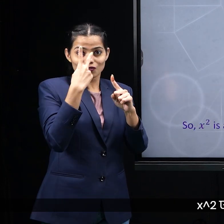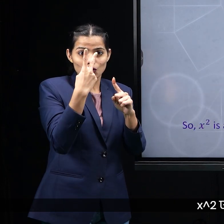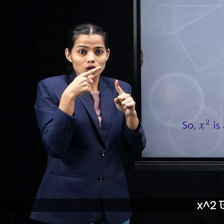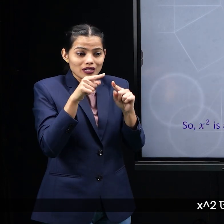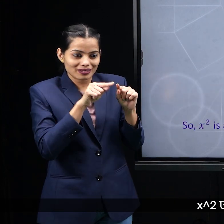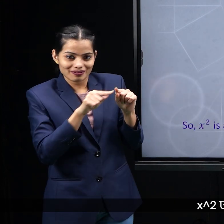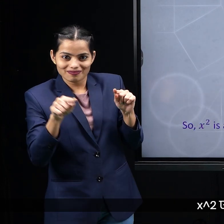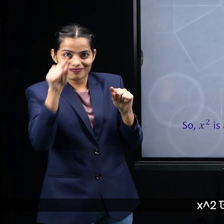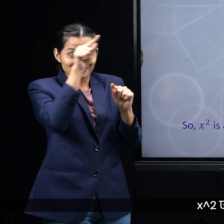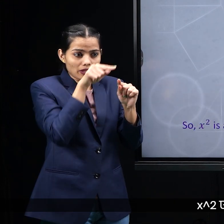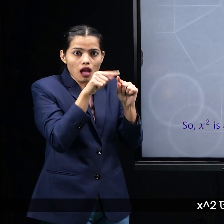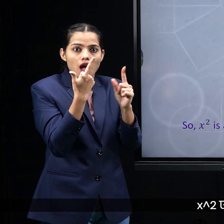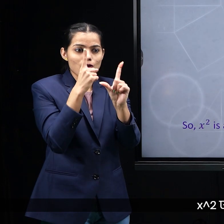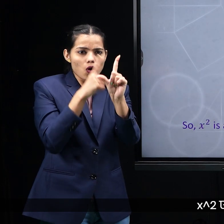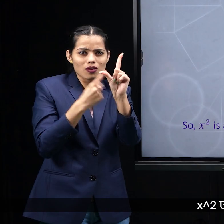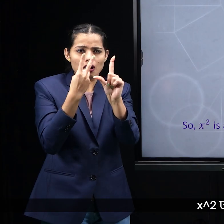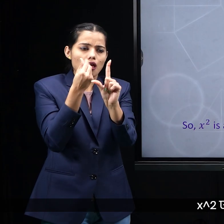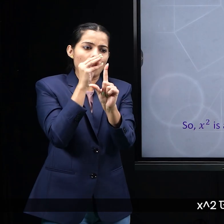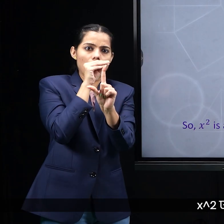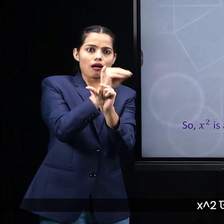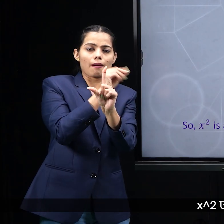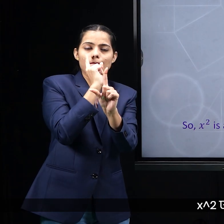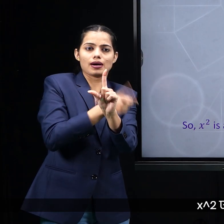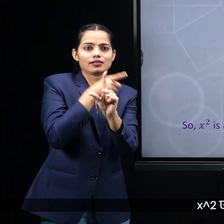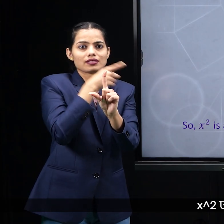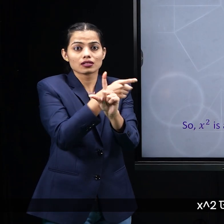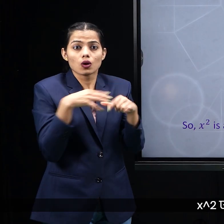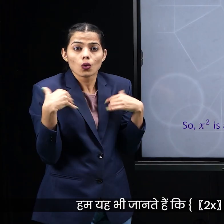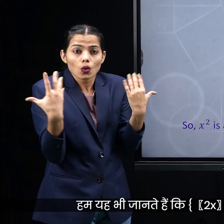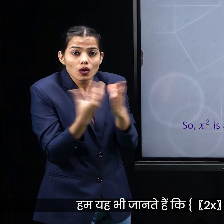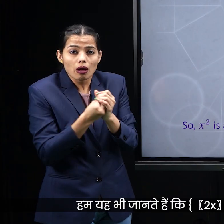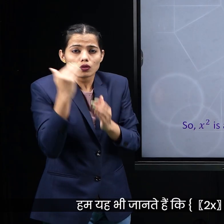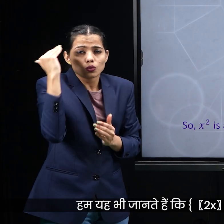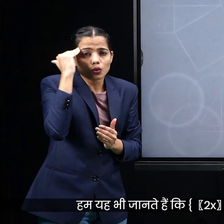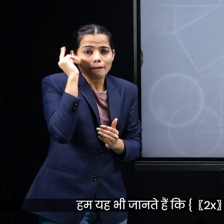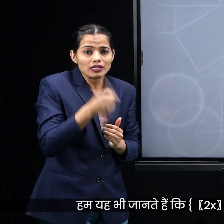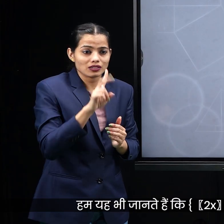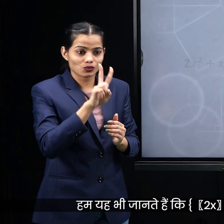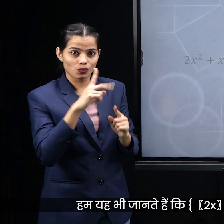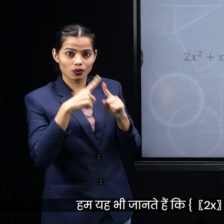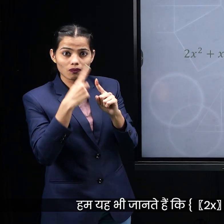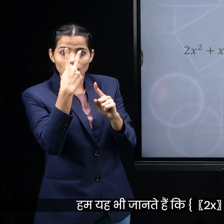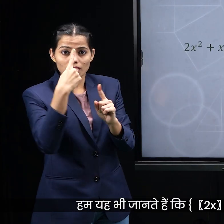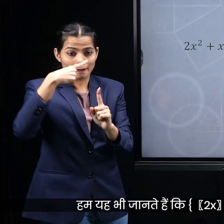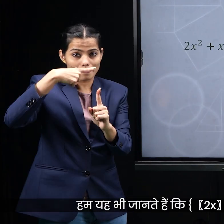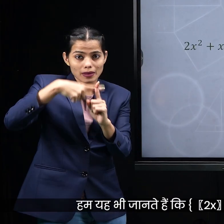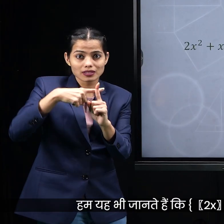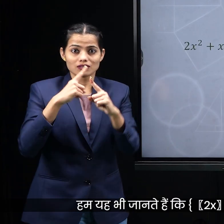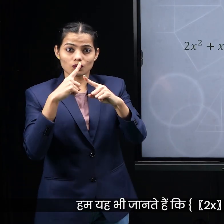x² एक बीज गणितीय व्यंजक है। हम यह भी जानते हैं कि